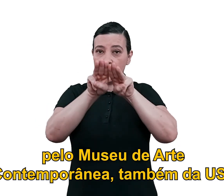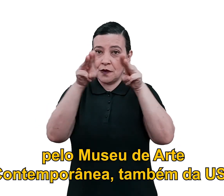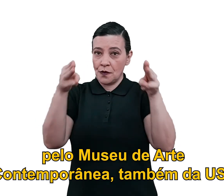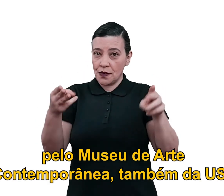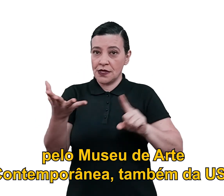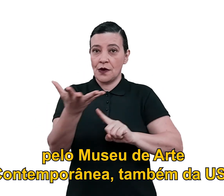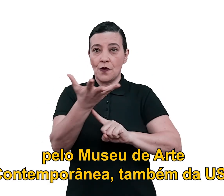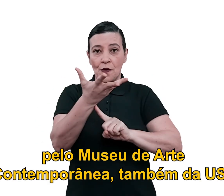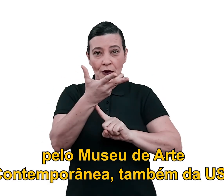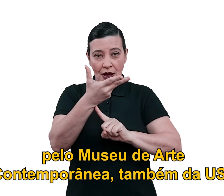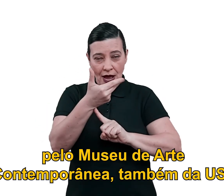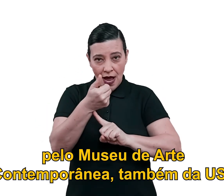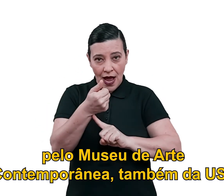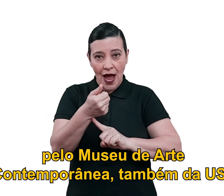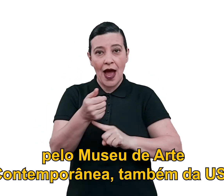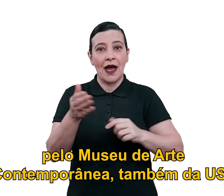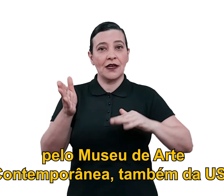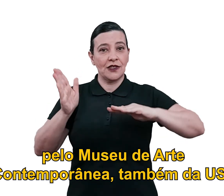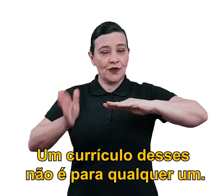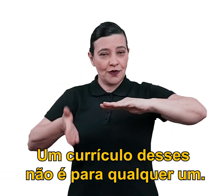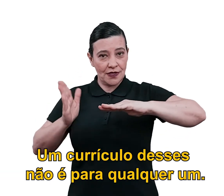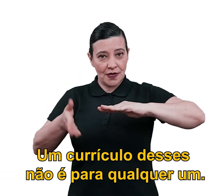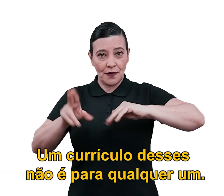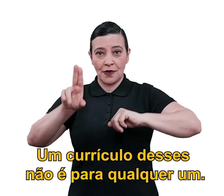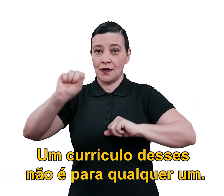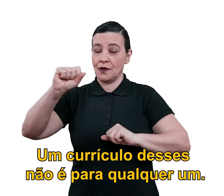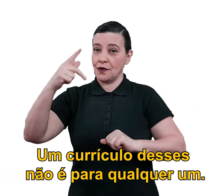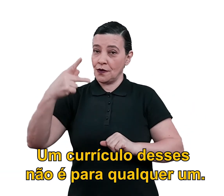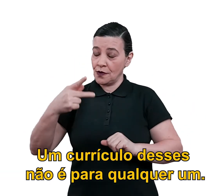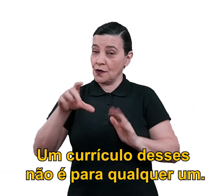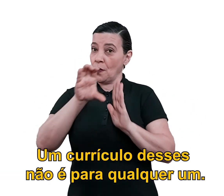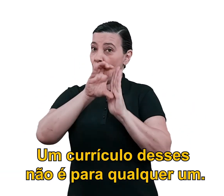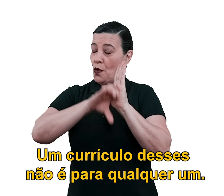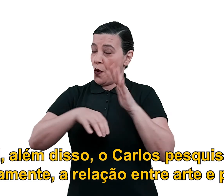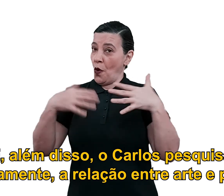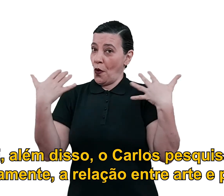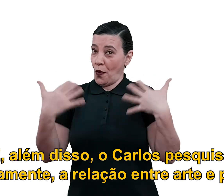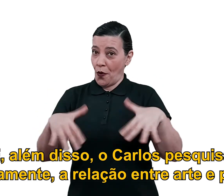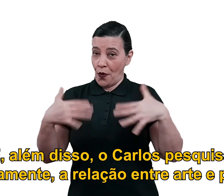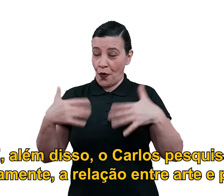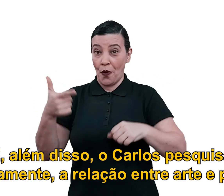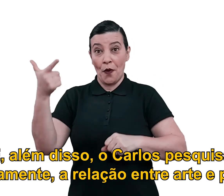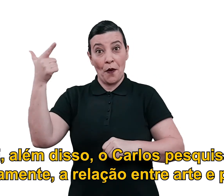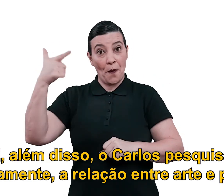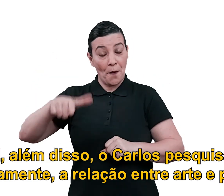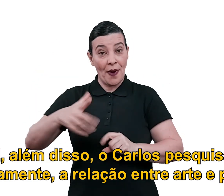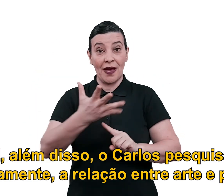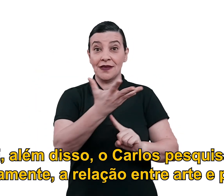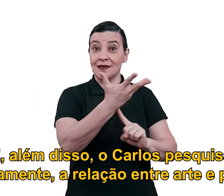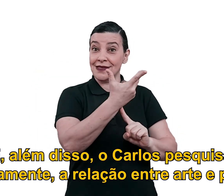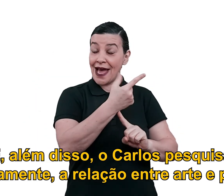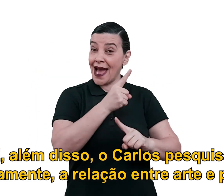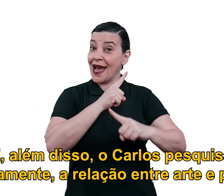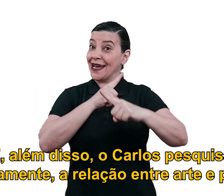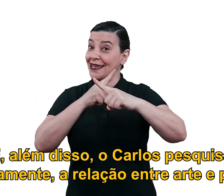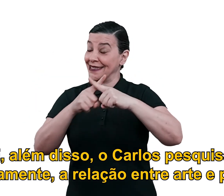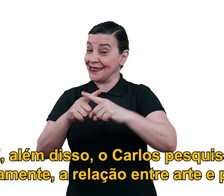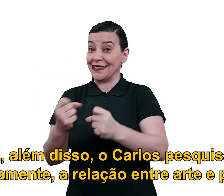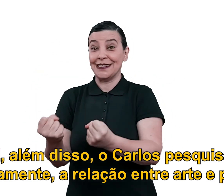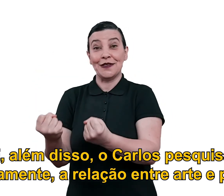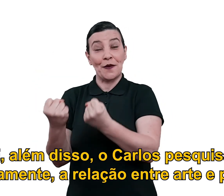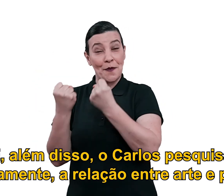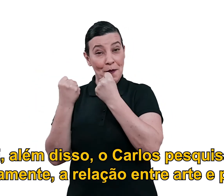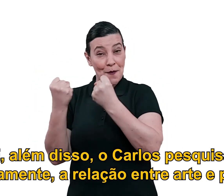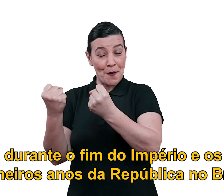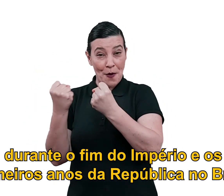pelo Museu de Arte Contemporânea, também da USP. Um currículo desses não é para qualquer um e, além disso, o Carlos pesquisa justamente a relação